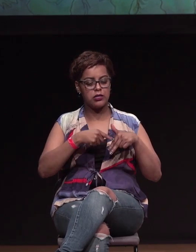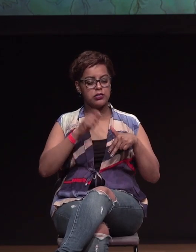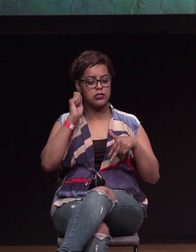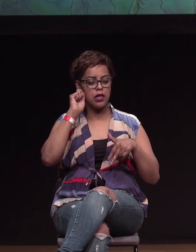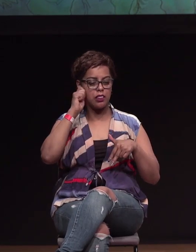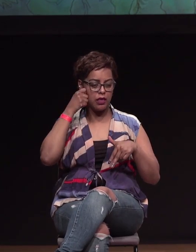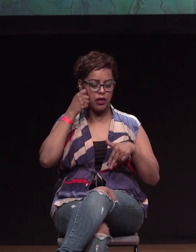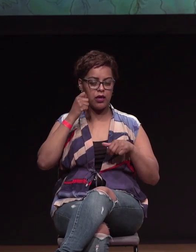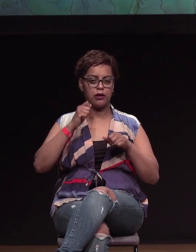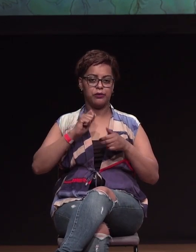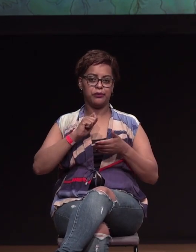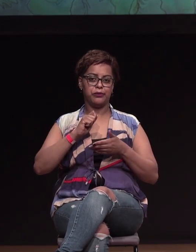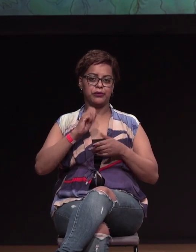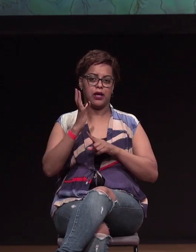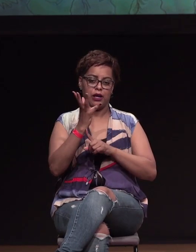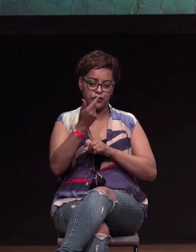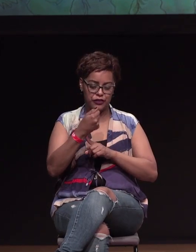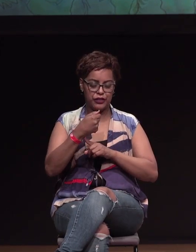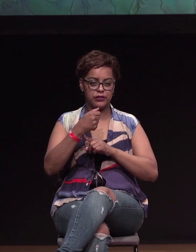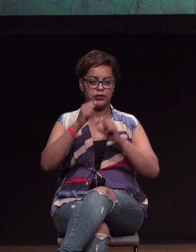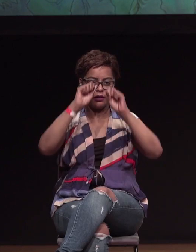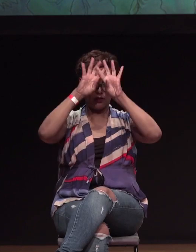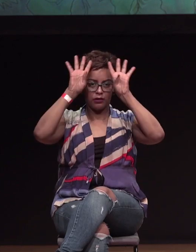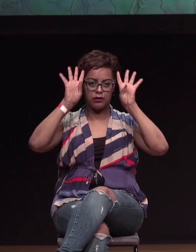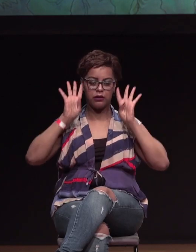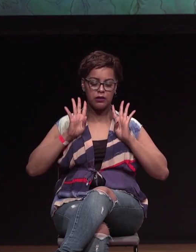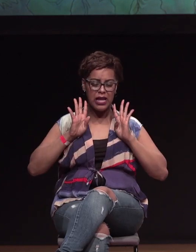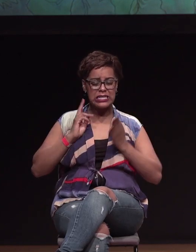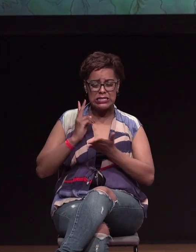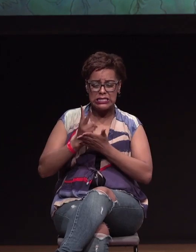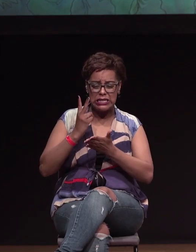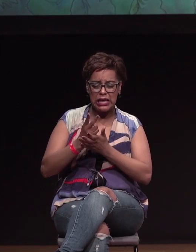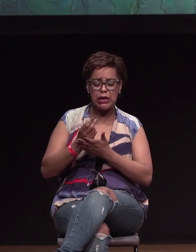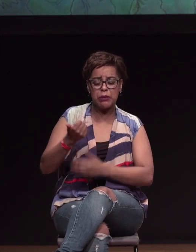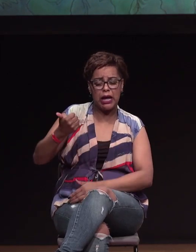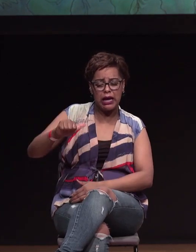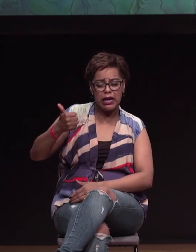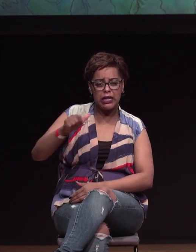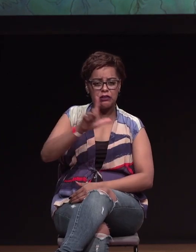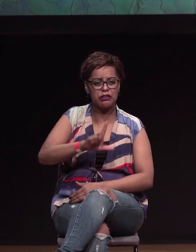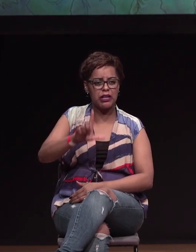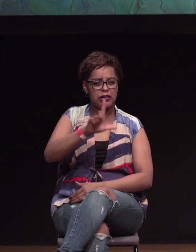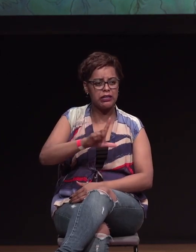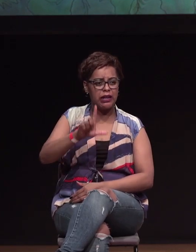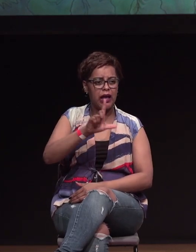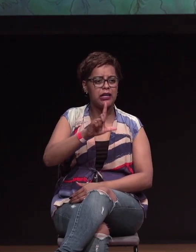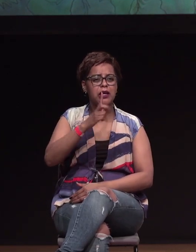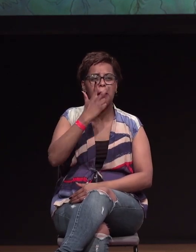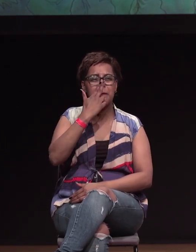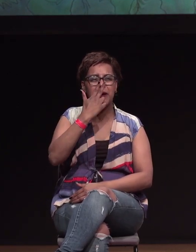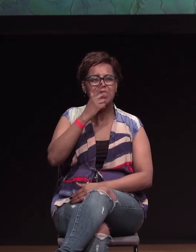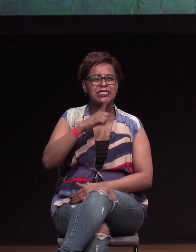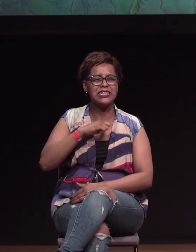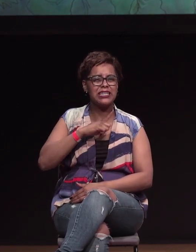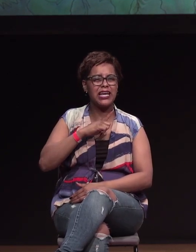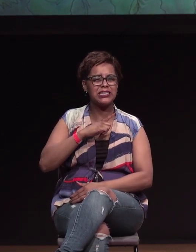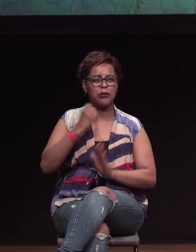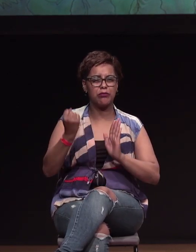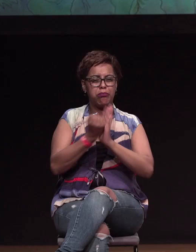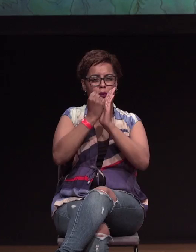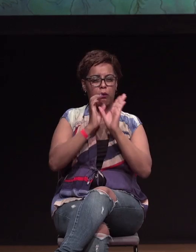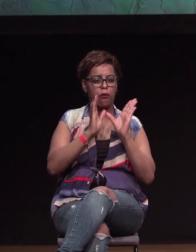eles são sempre lidos pela crítica literária a partir de uma espécie de qualificador